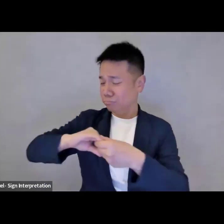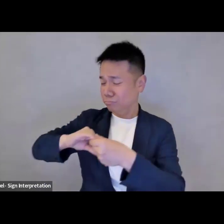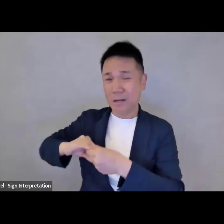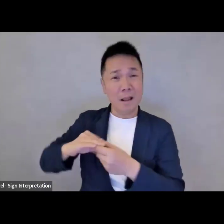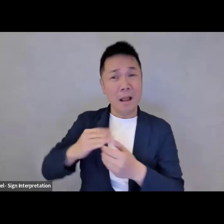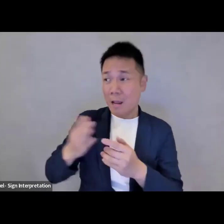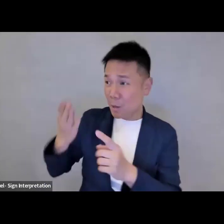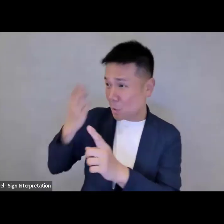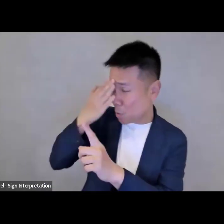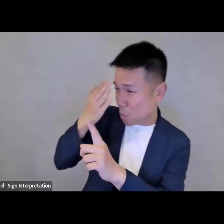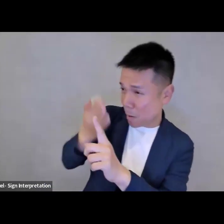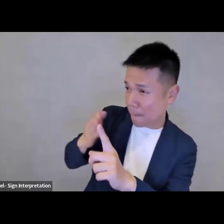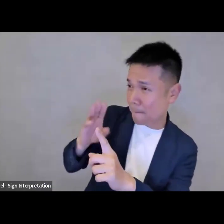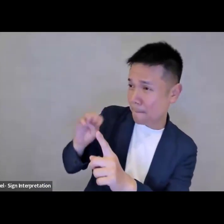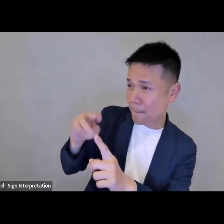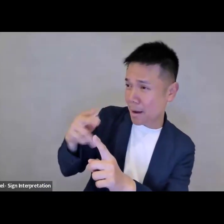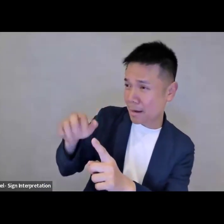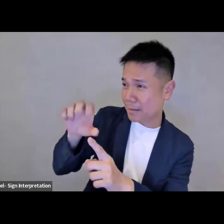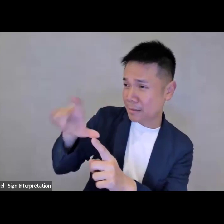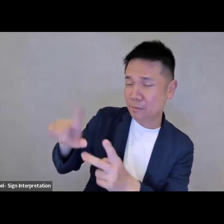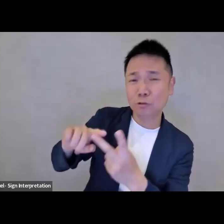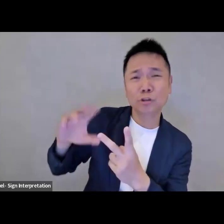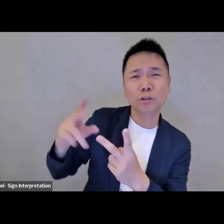因为残疾人士在非洲。